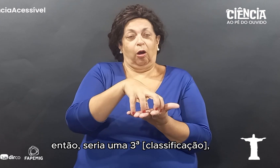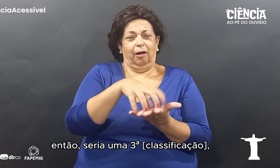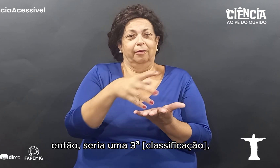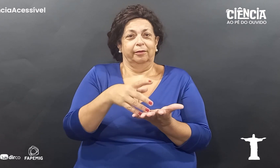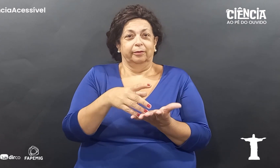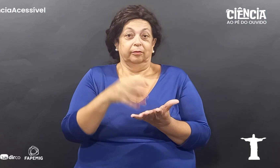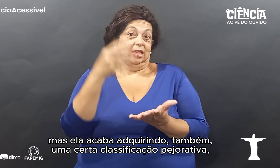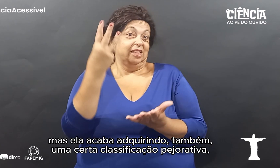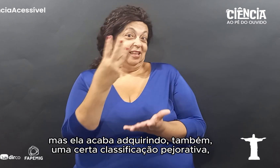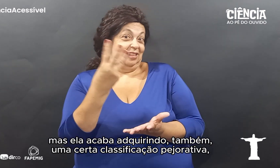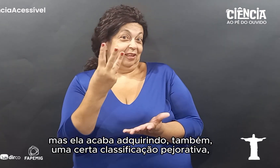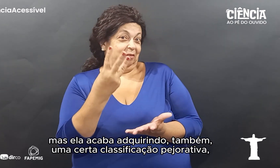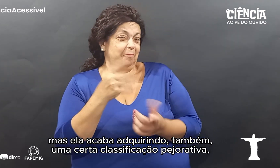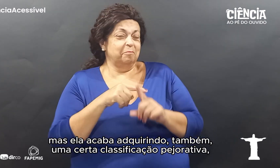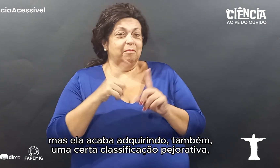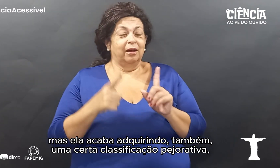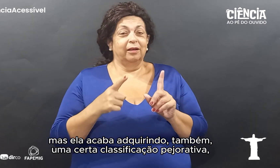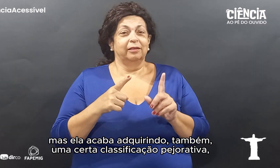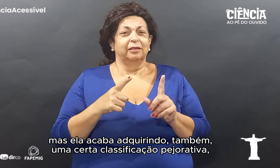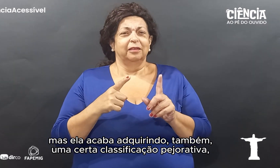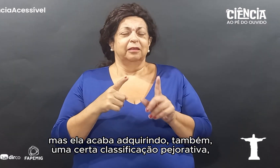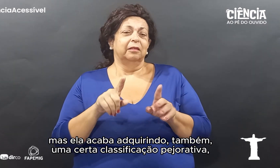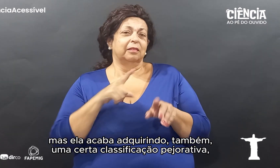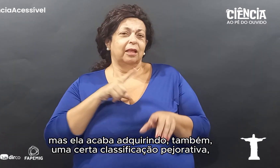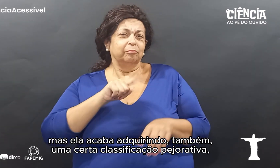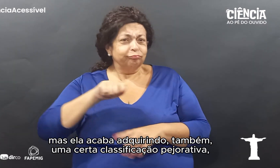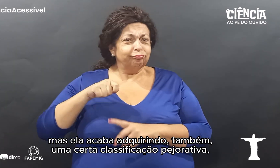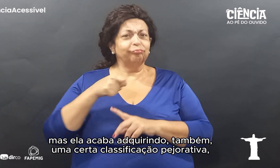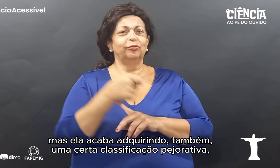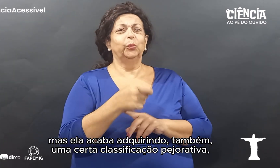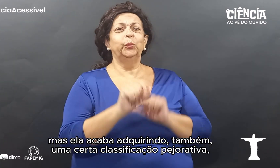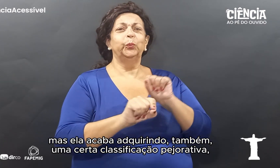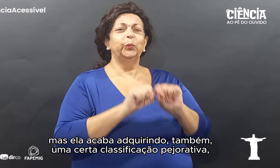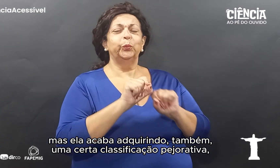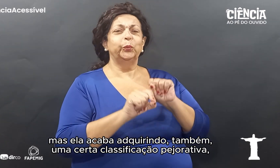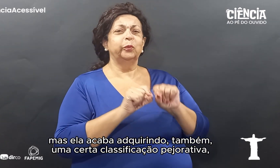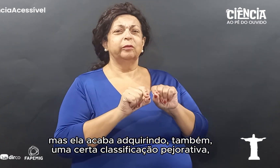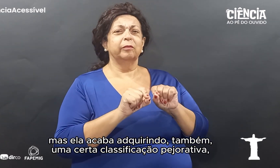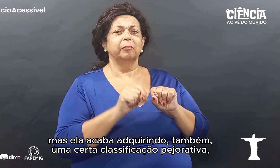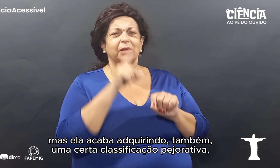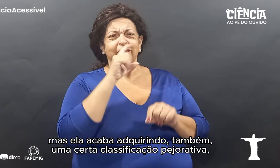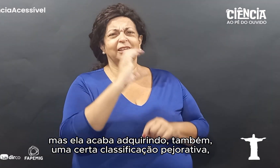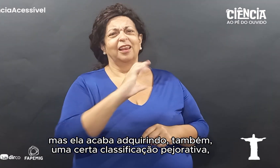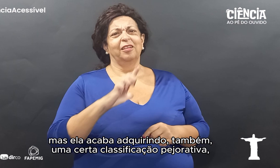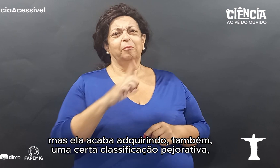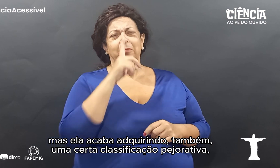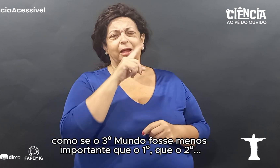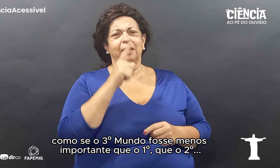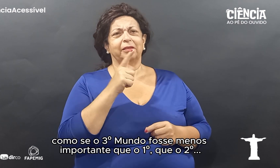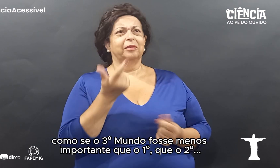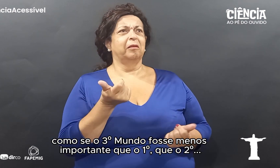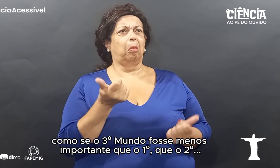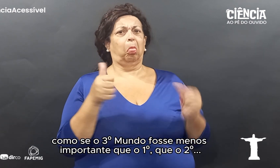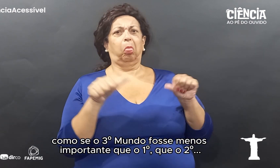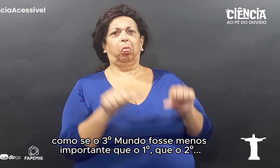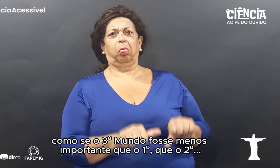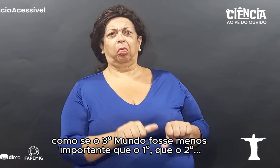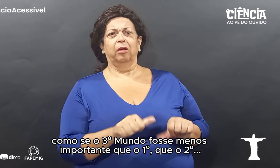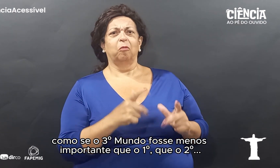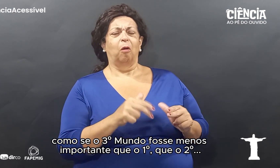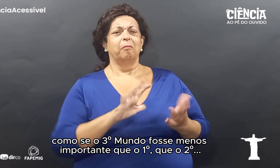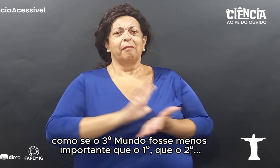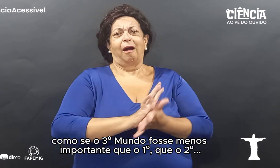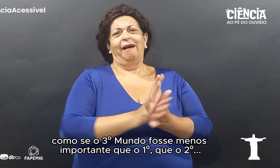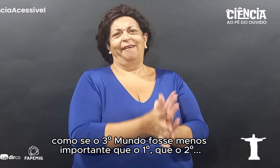uma terceira, mas ela acaba adquirindo também uma certa classificação pejorativa, como se o terceiro